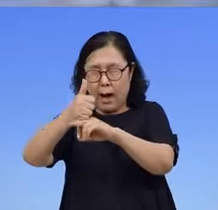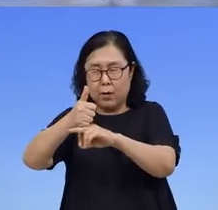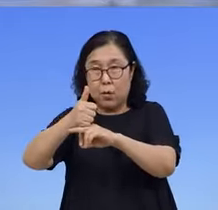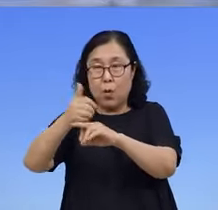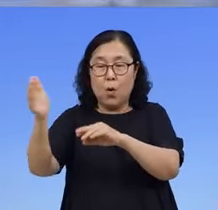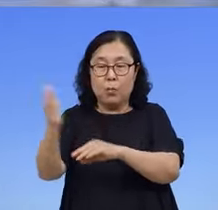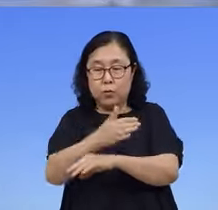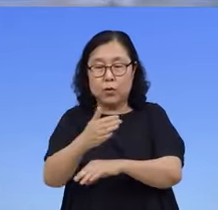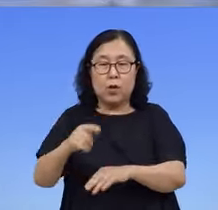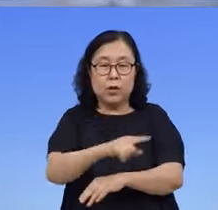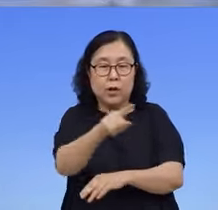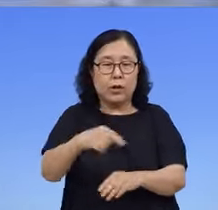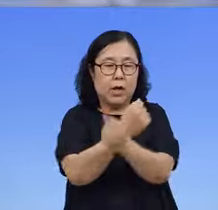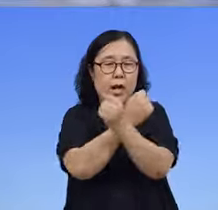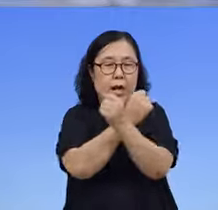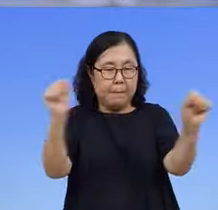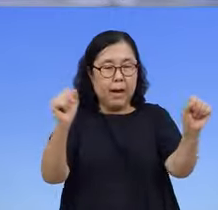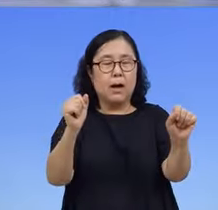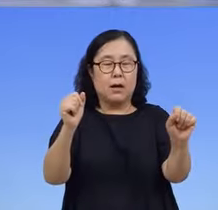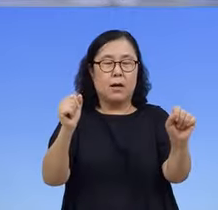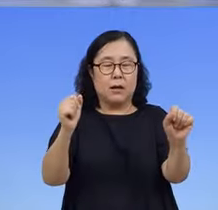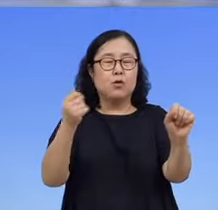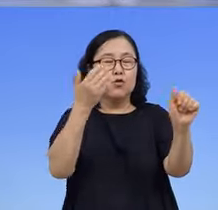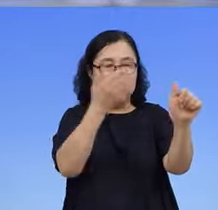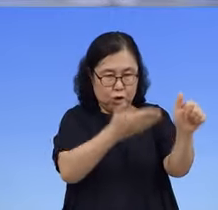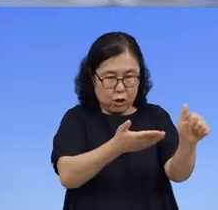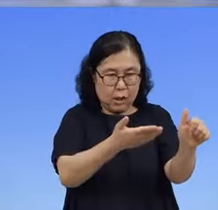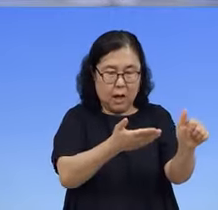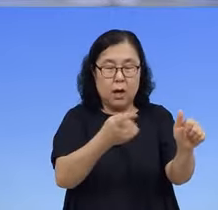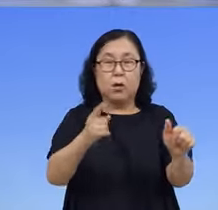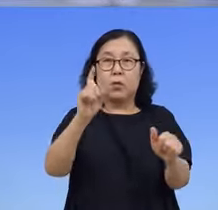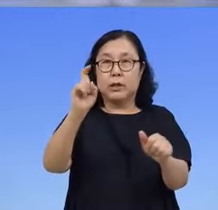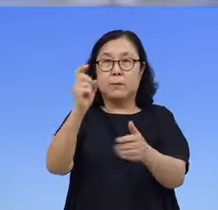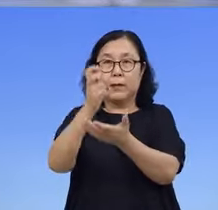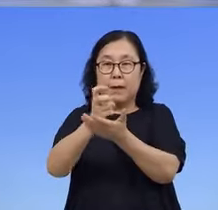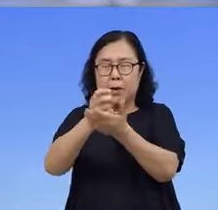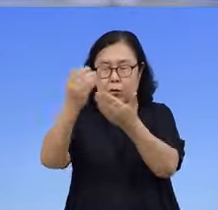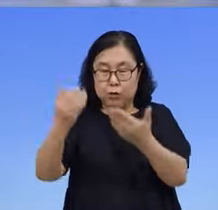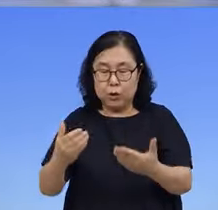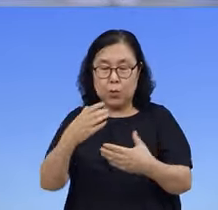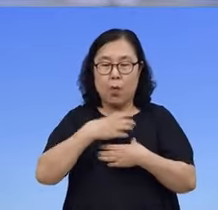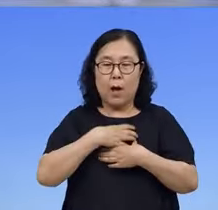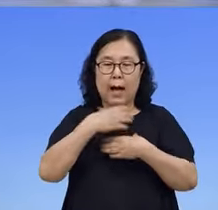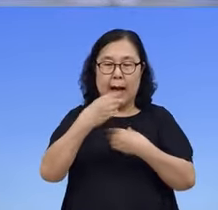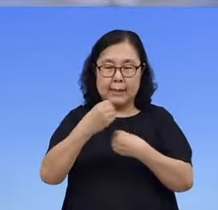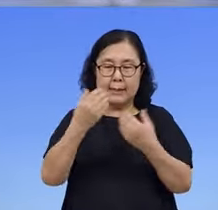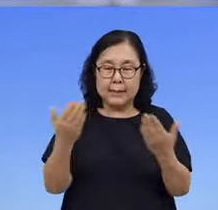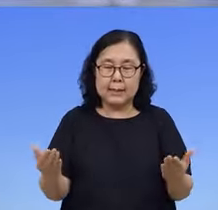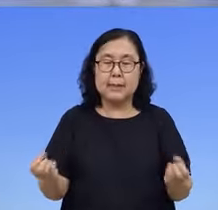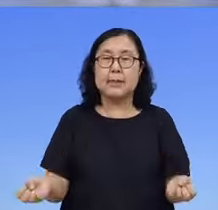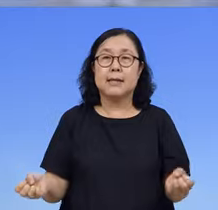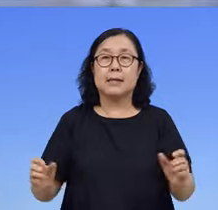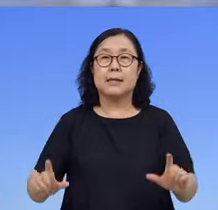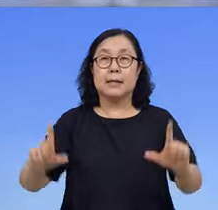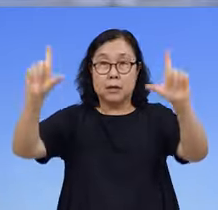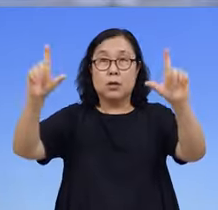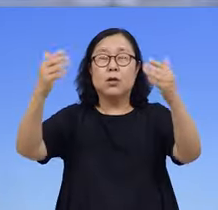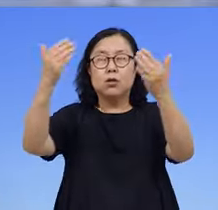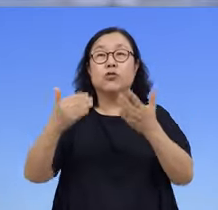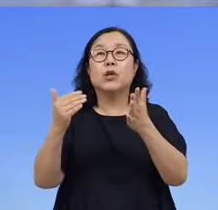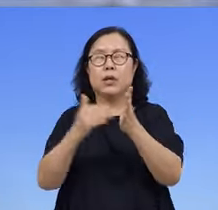해방시킨 왕이다. 이 말씀을 주시고 십계명을 주시고 안식일을 주신 하나님이라는 겁니다. 뭘 지금